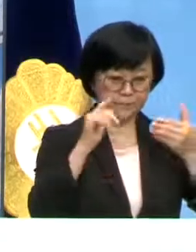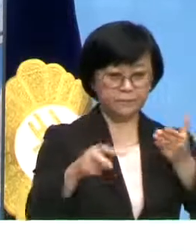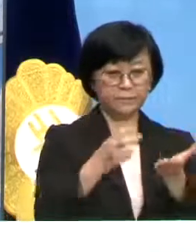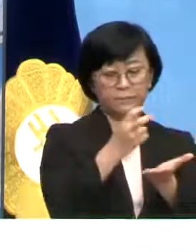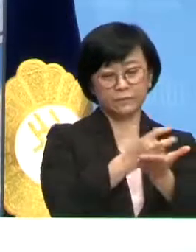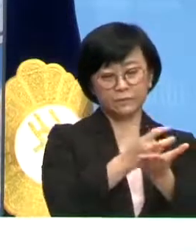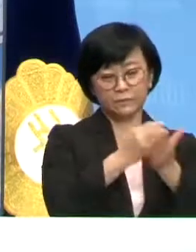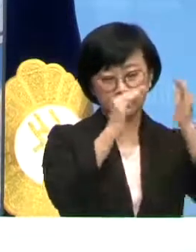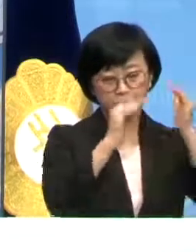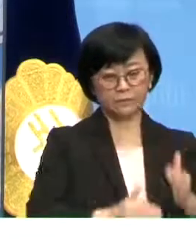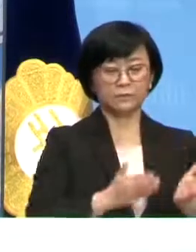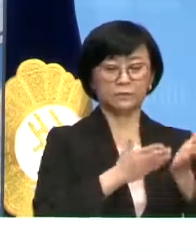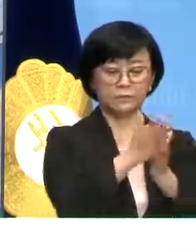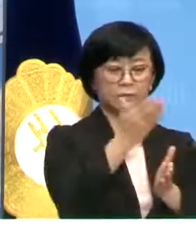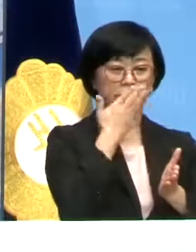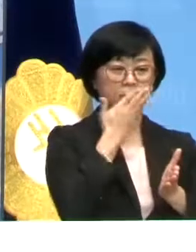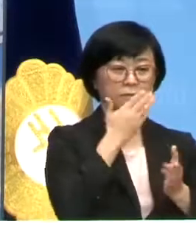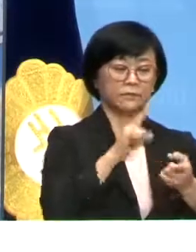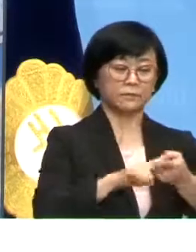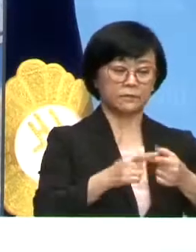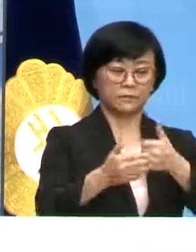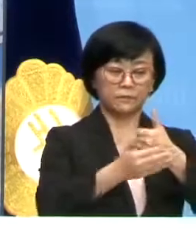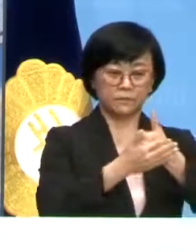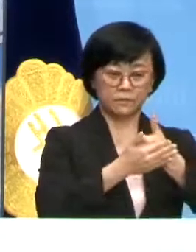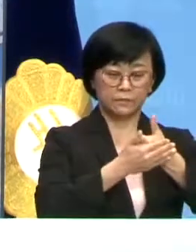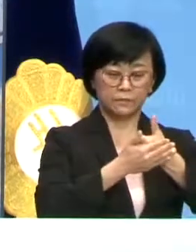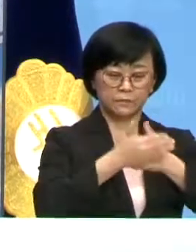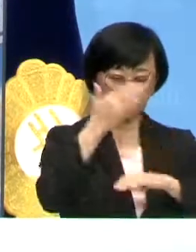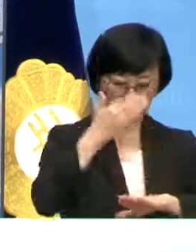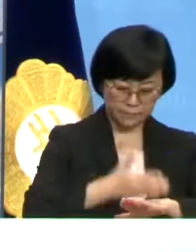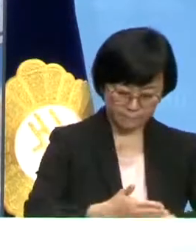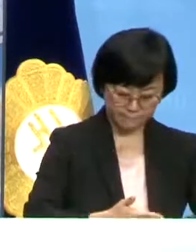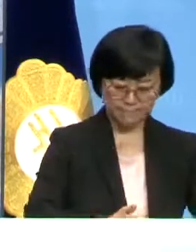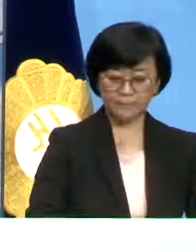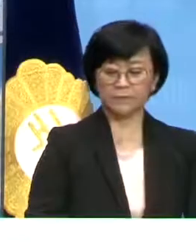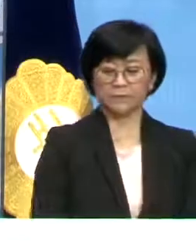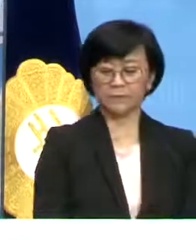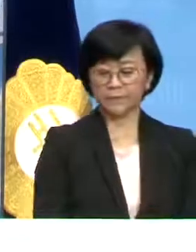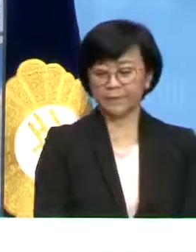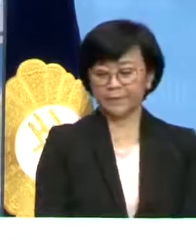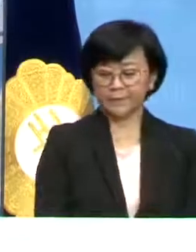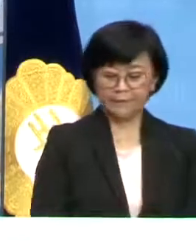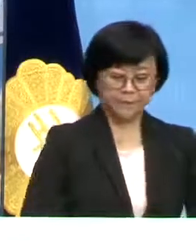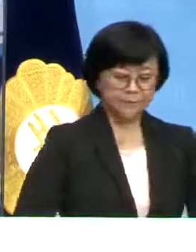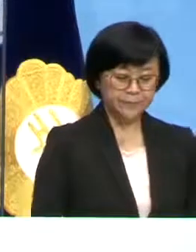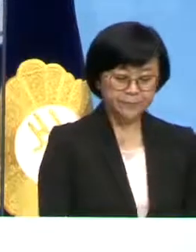임업 2 빨리 통과될 수 있도록 엄한 협조해 주시면 감사하겠습니다 고맙습